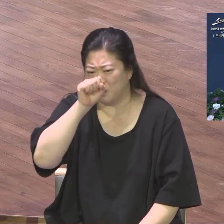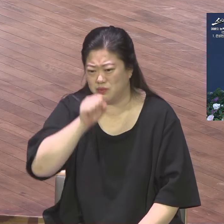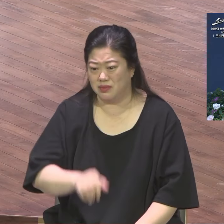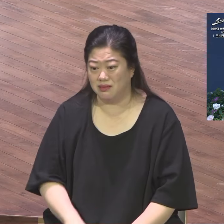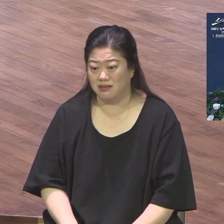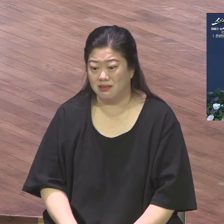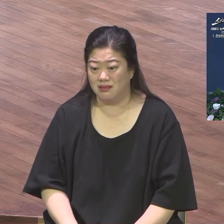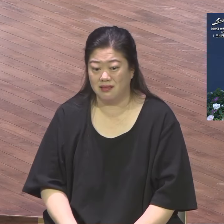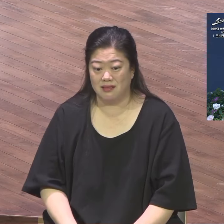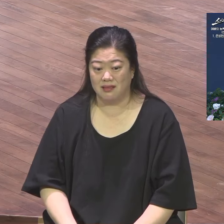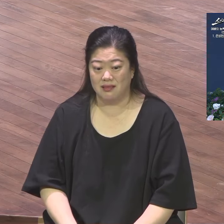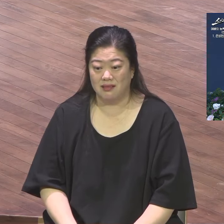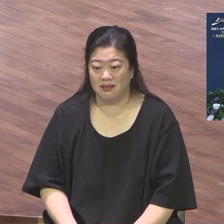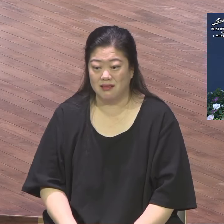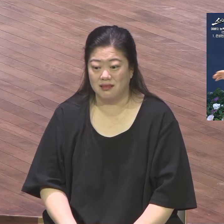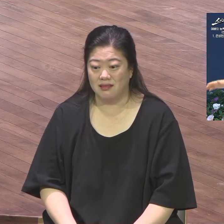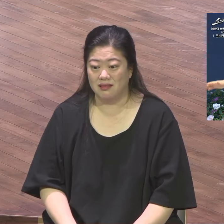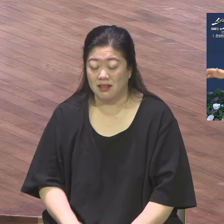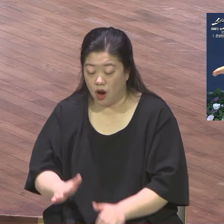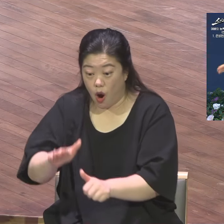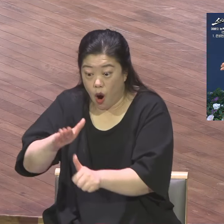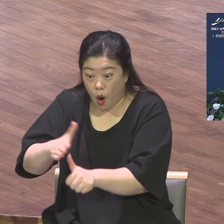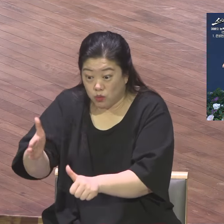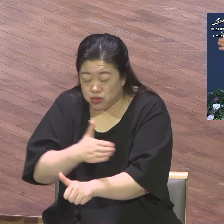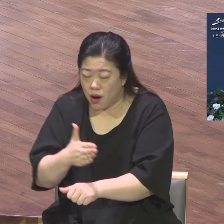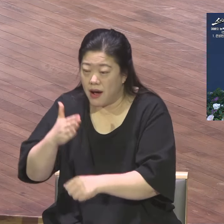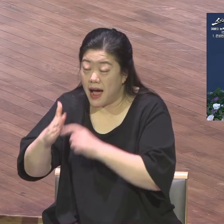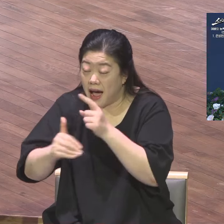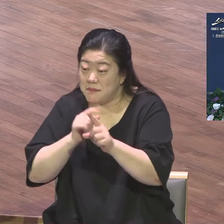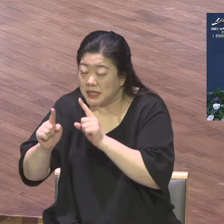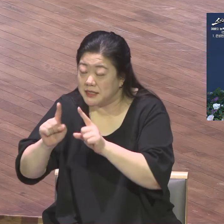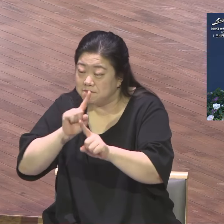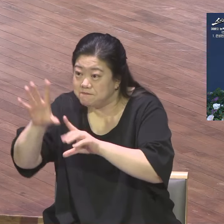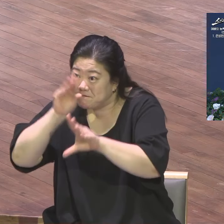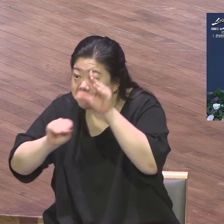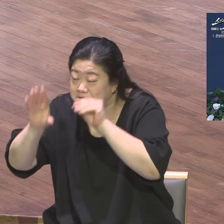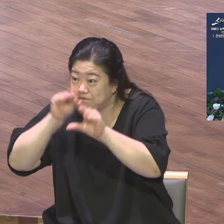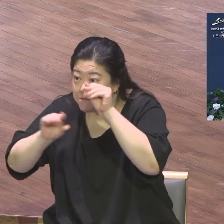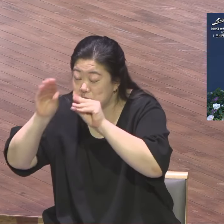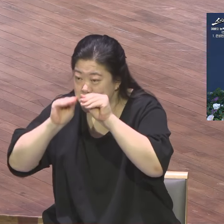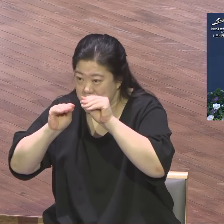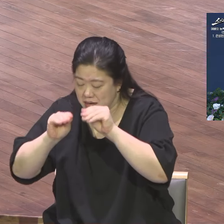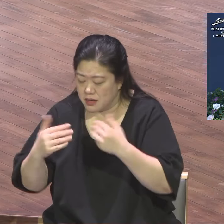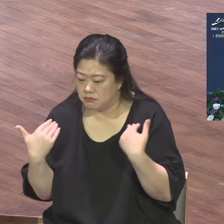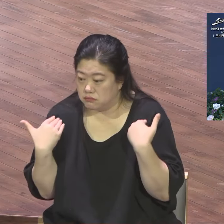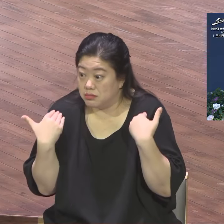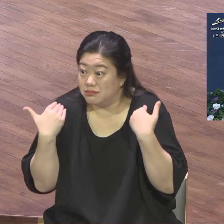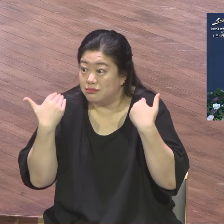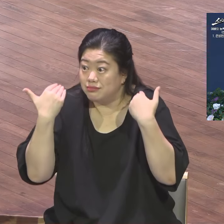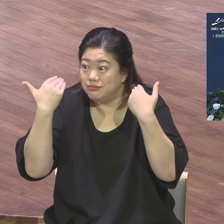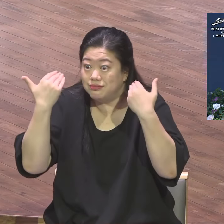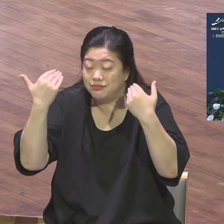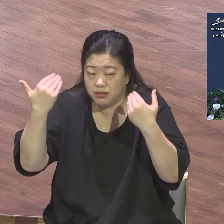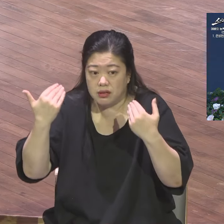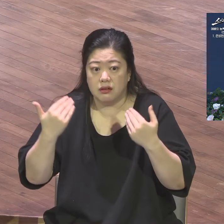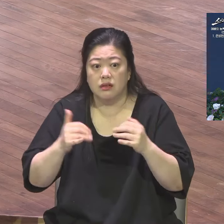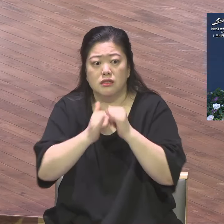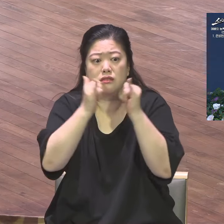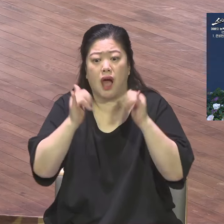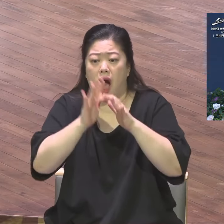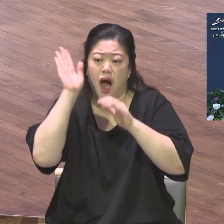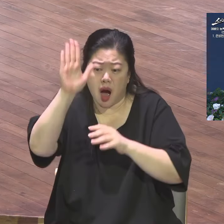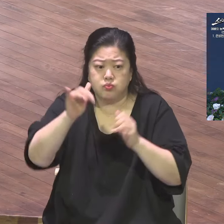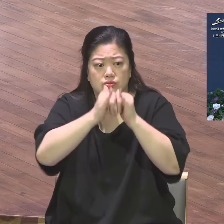잘하지 않겠어요? 이거 렘넌트가 다 어려서부터 말씀 잡아가 그렇게 막 포로로 잡혀가도 흔들리지 않고 막 부부 앞에서 사자굴 앞에서도